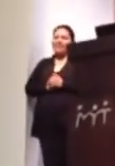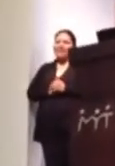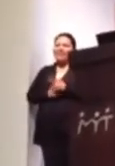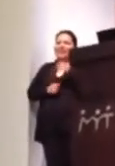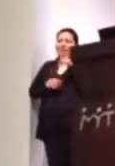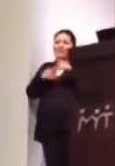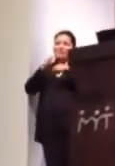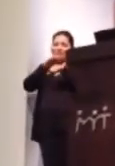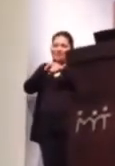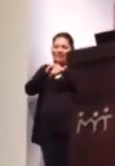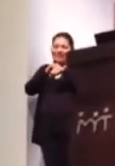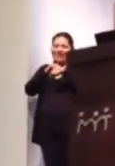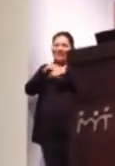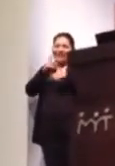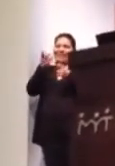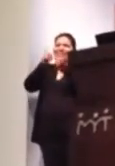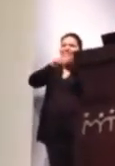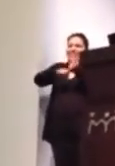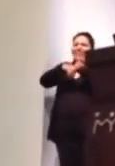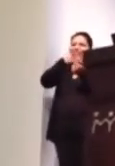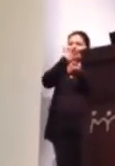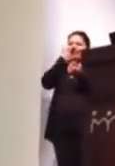Ok. ¿Qué haces?